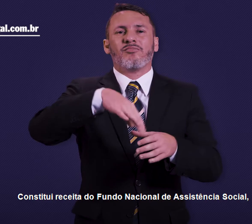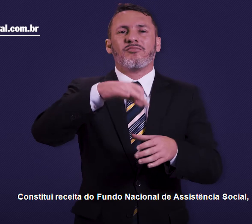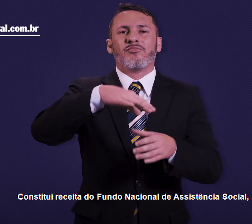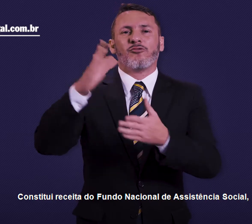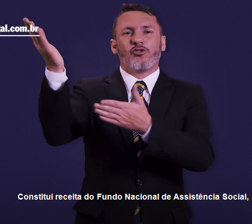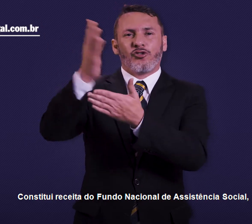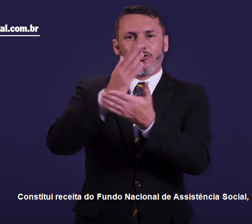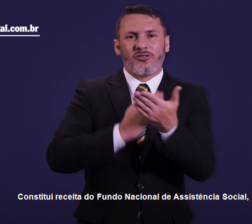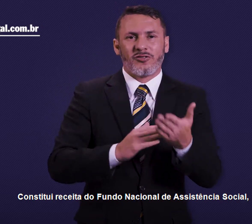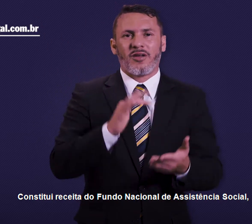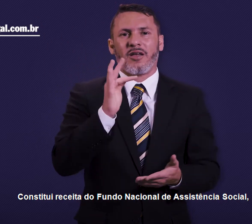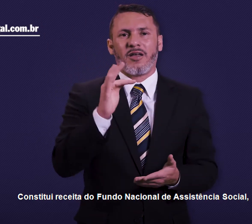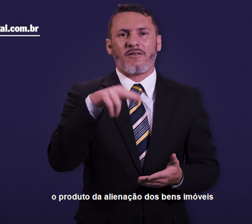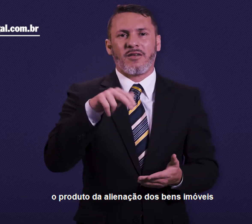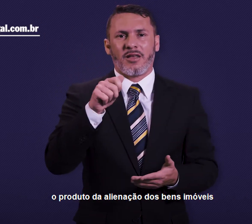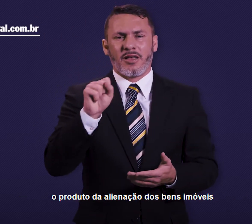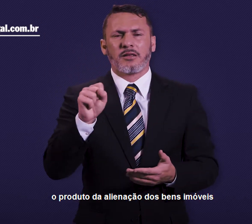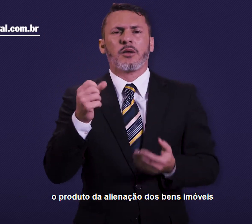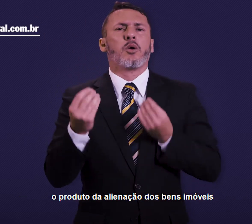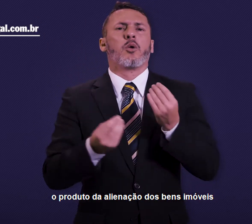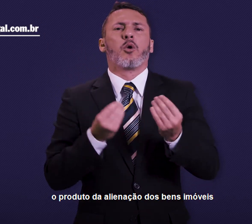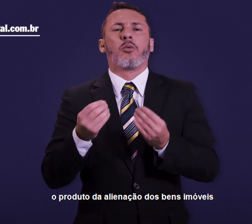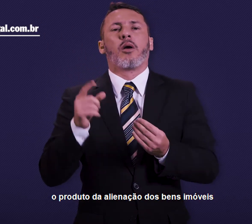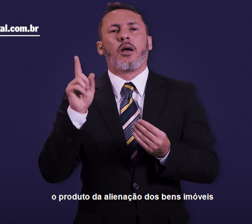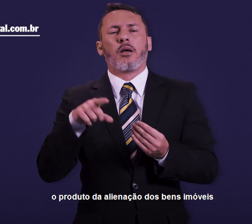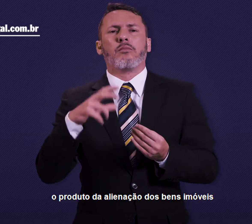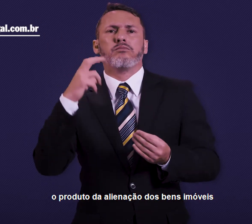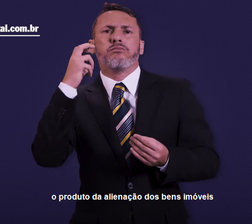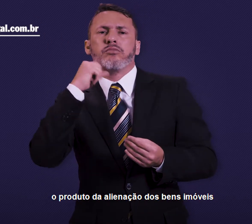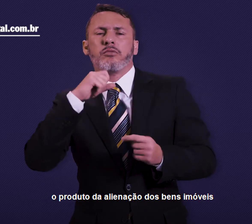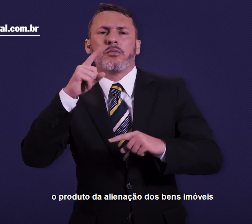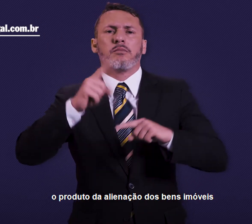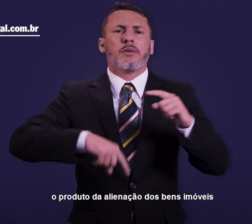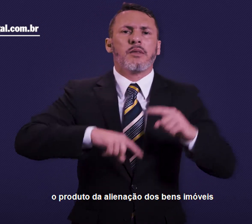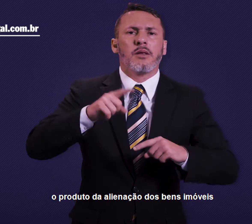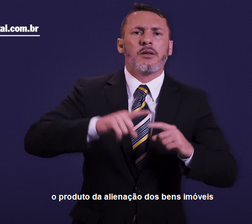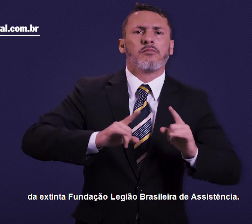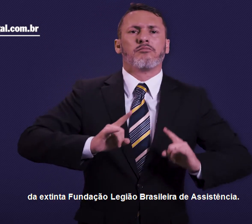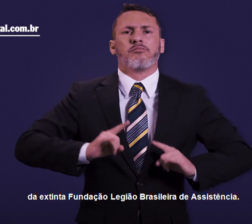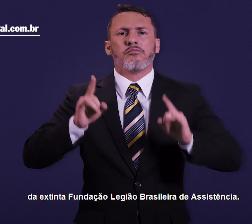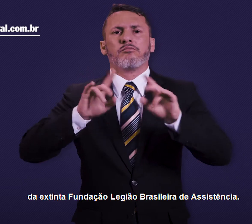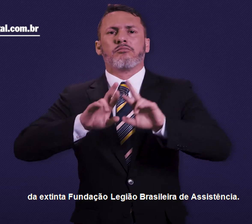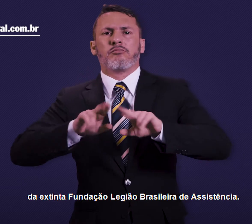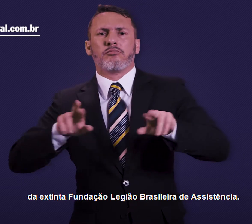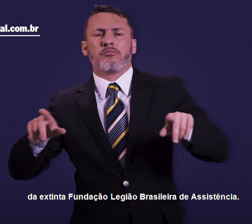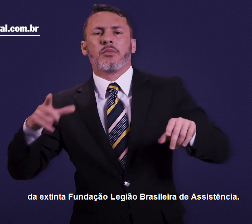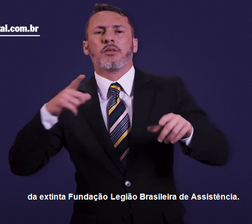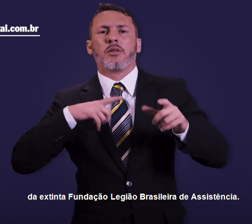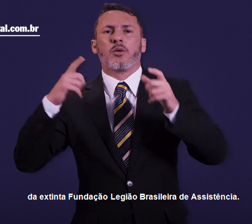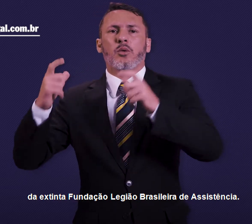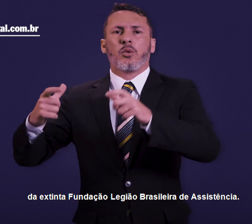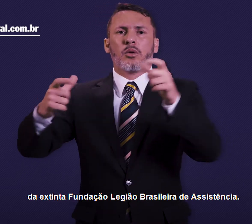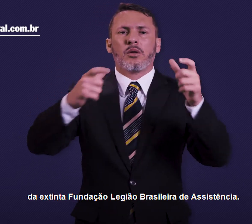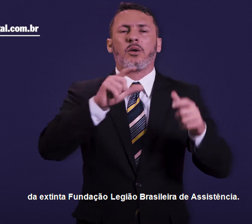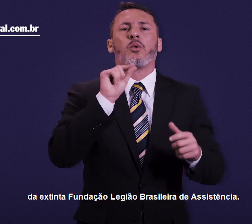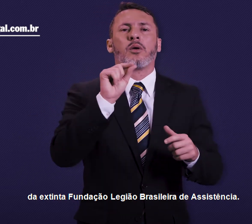de Assistência Social o produto da alienação dos bens imóveis da extinta Fundação Legião Brasileira de